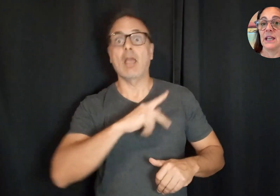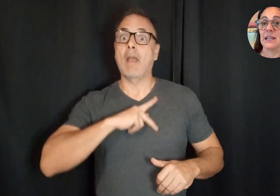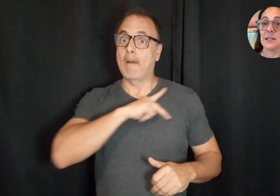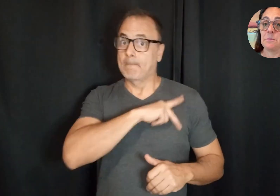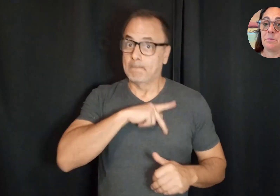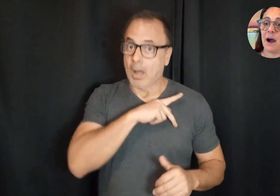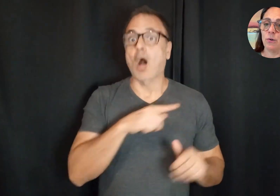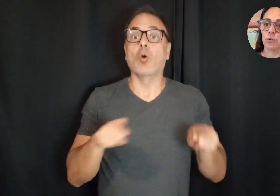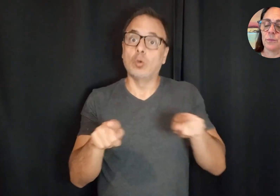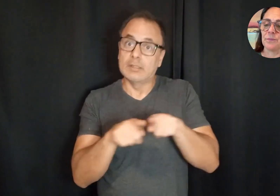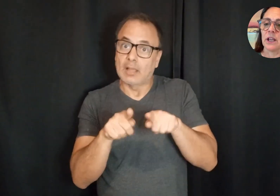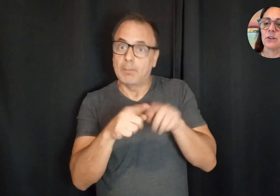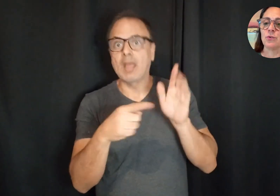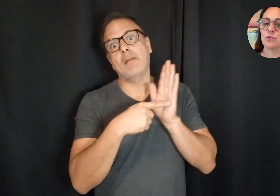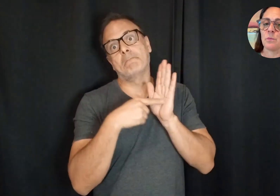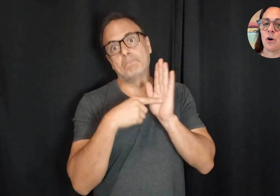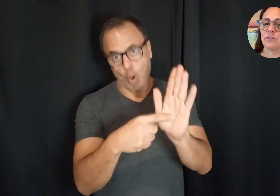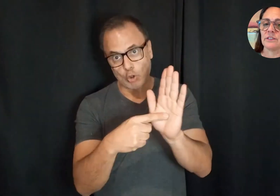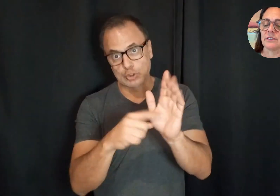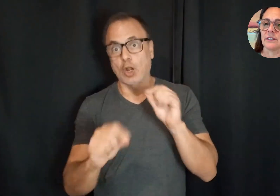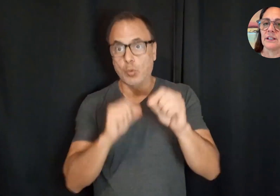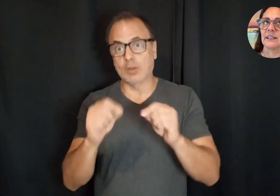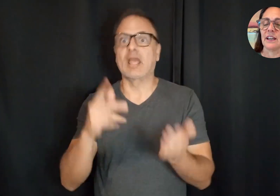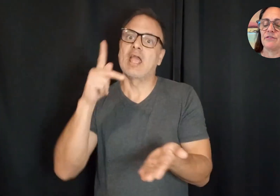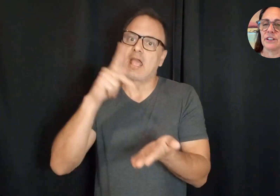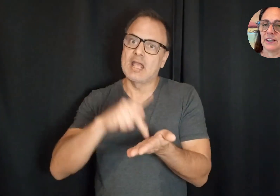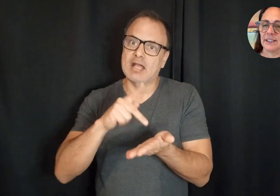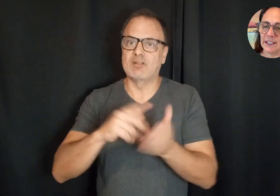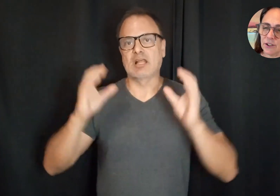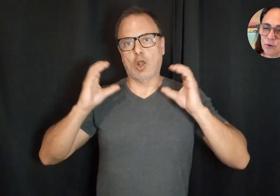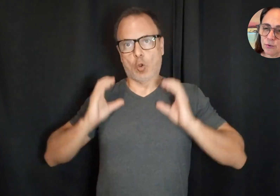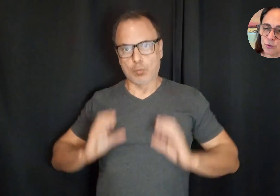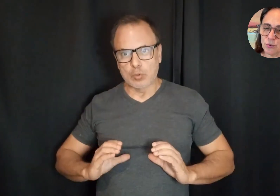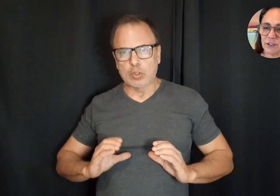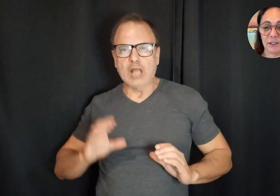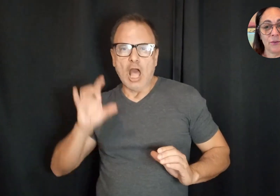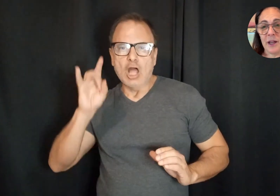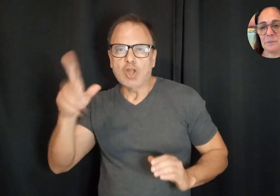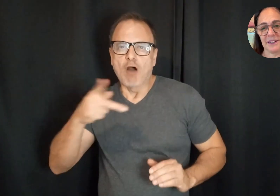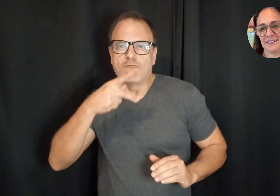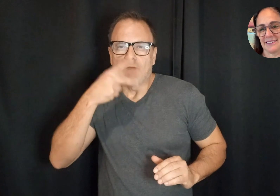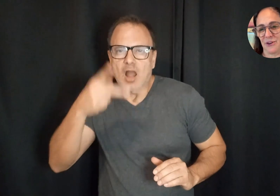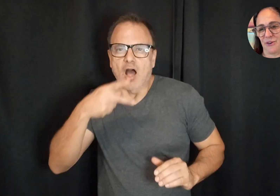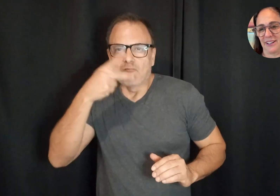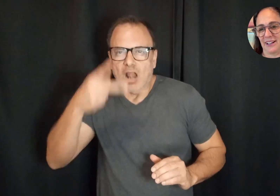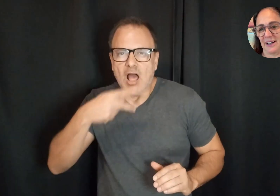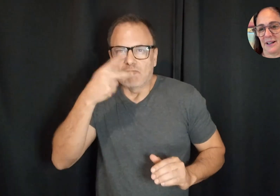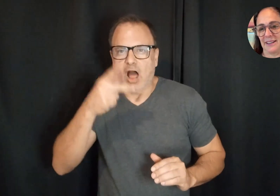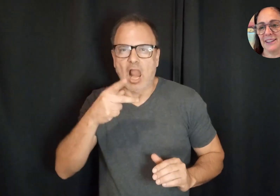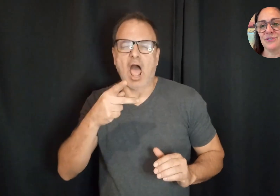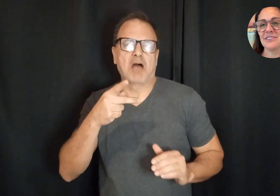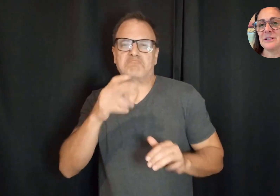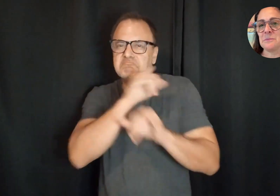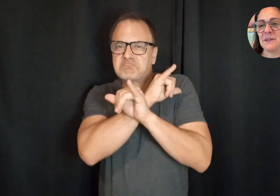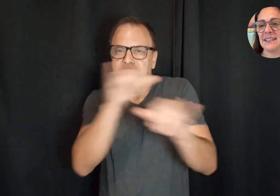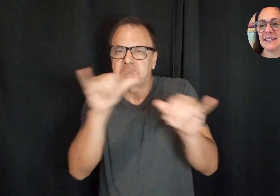E Paulo nos mostra que a verdadeira conduta não é apenas teórica, não se limita